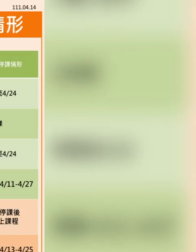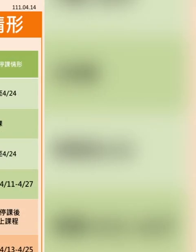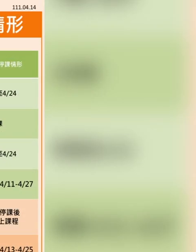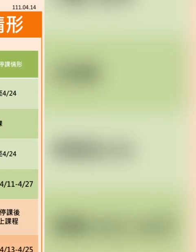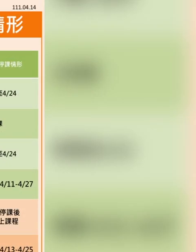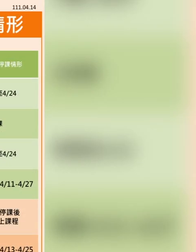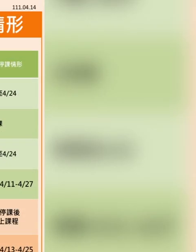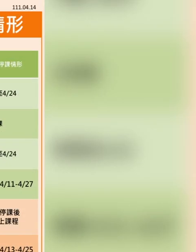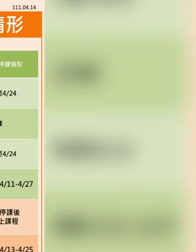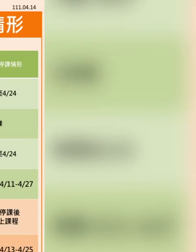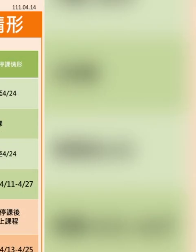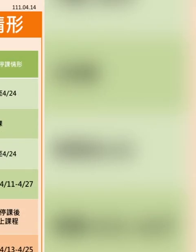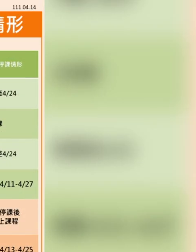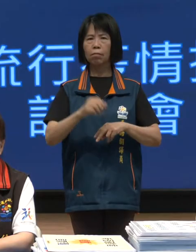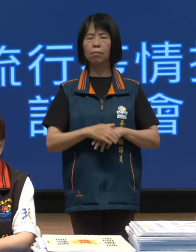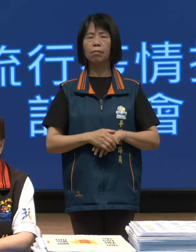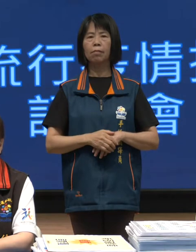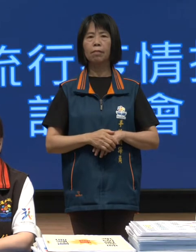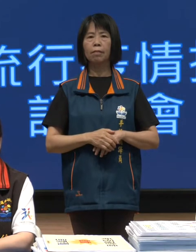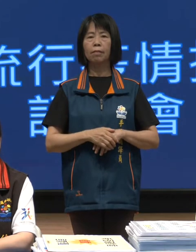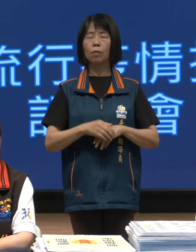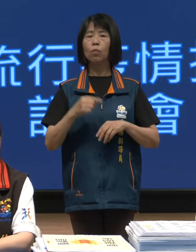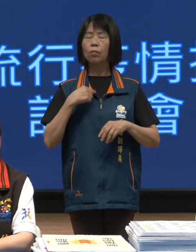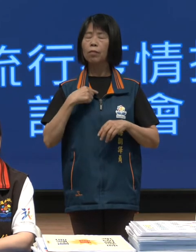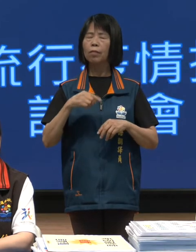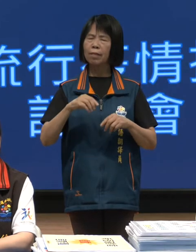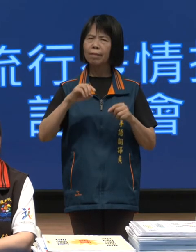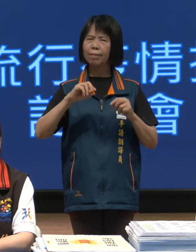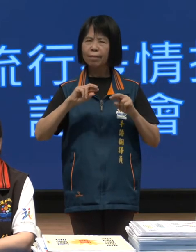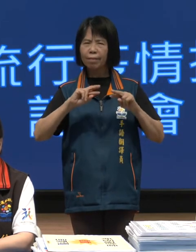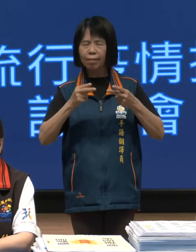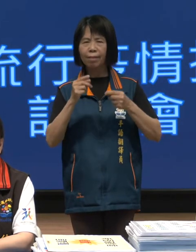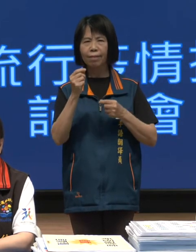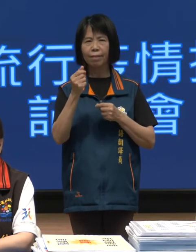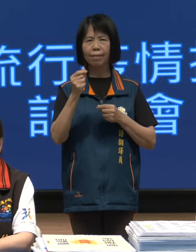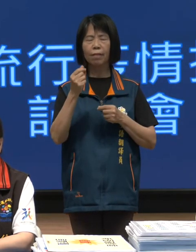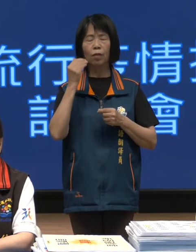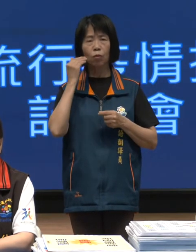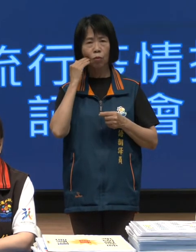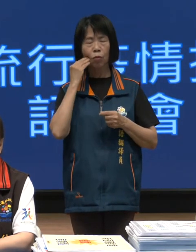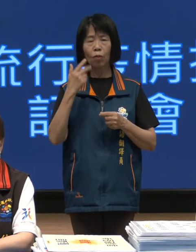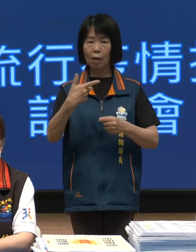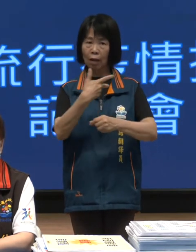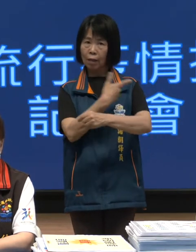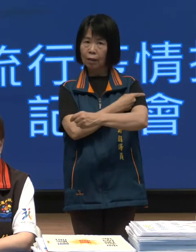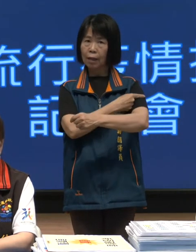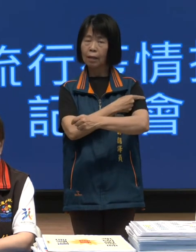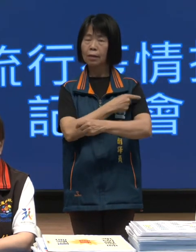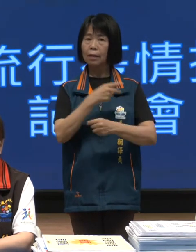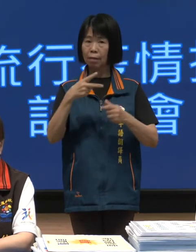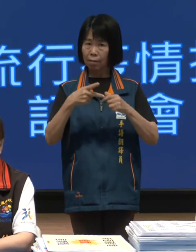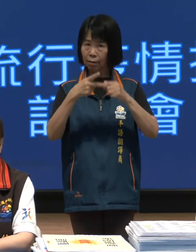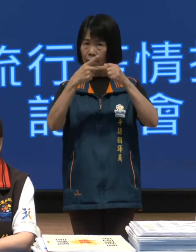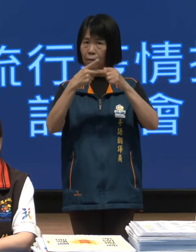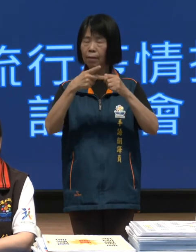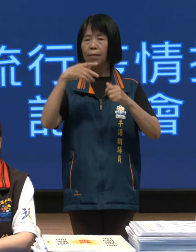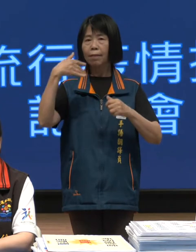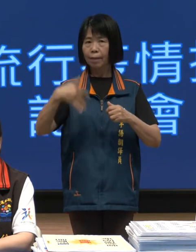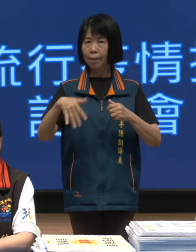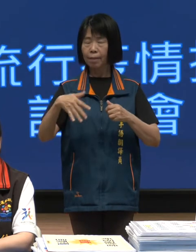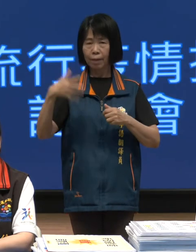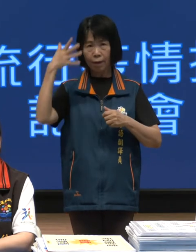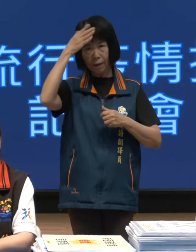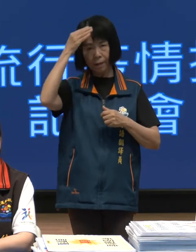停止的意思，所以在这里我们做了一些微调，就是尚未打满两剂的我们的长者，尚